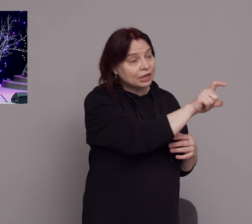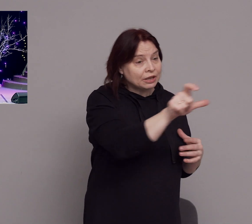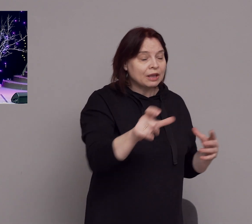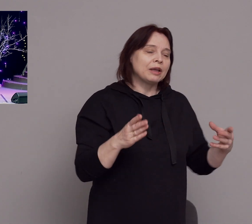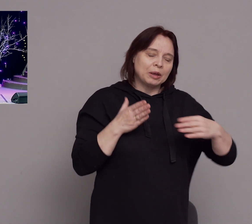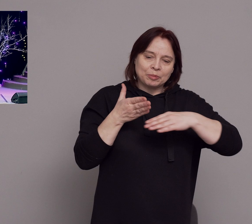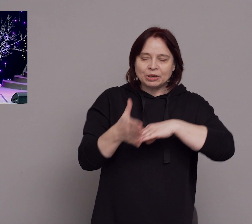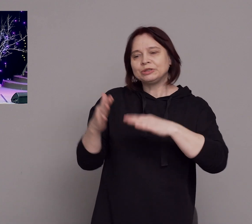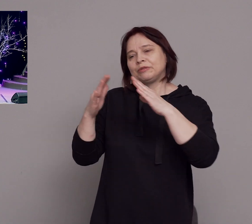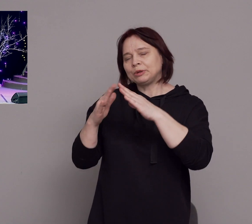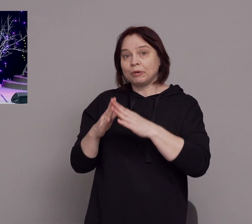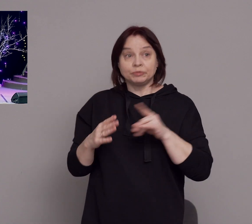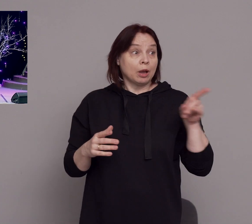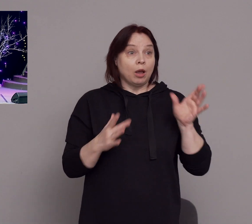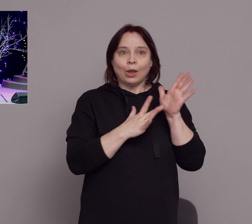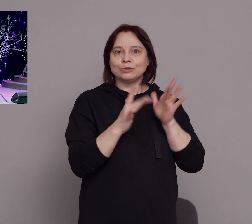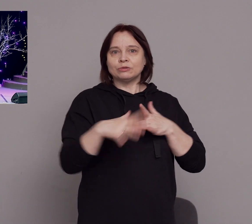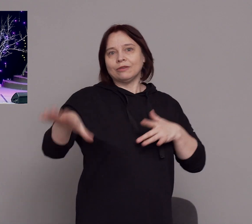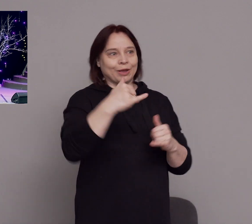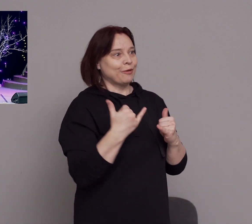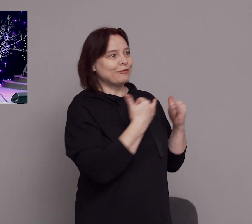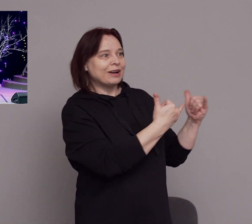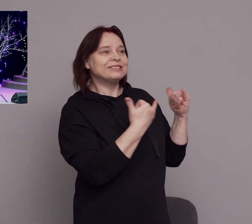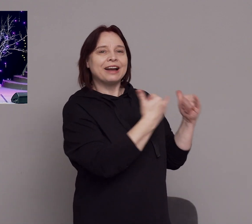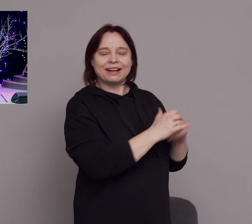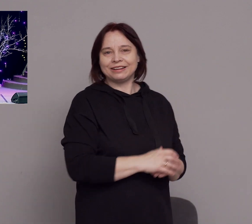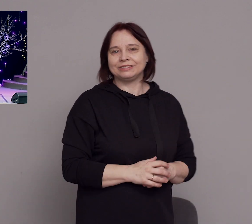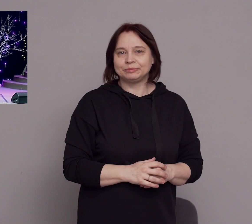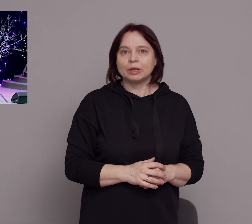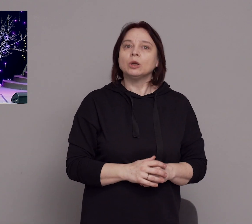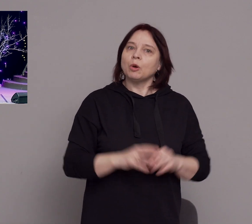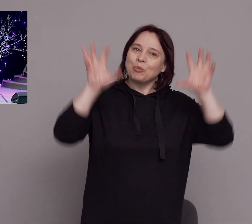Иисус был уважаемым учителем, и по традиции он не должен был омывать ноги.